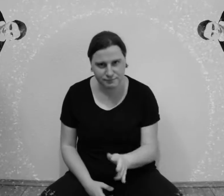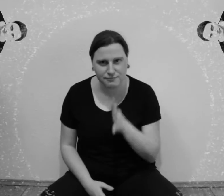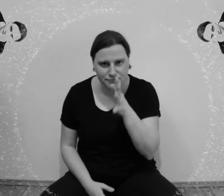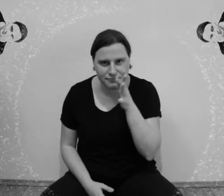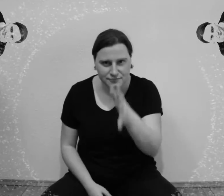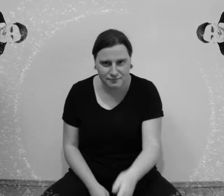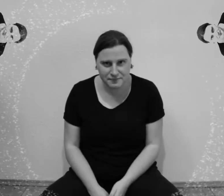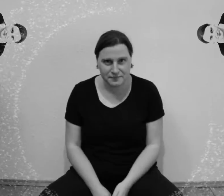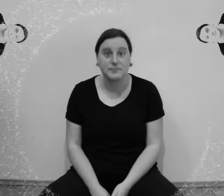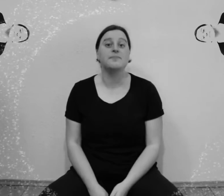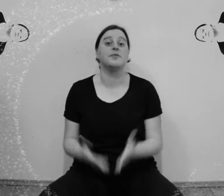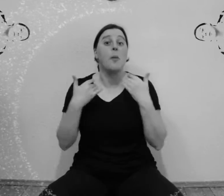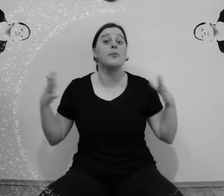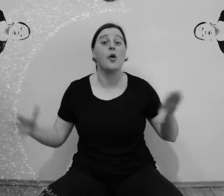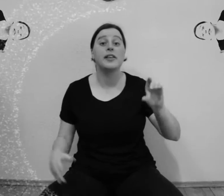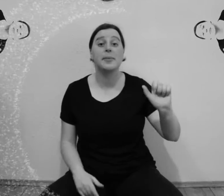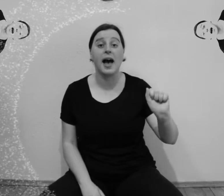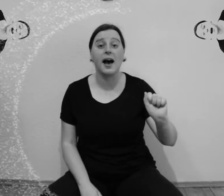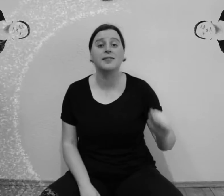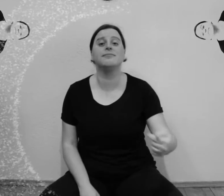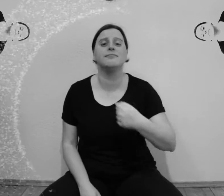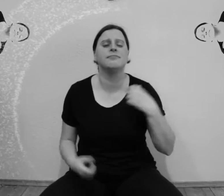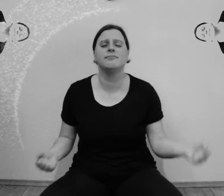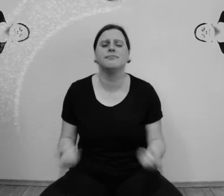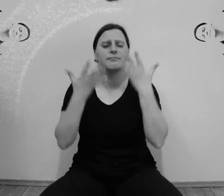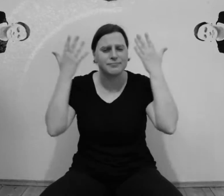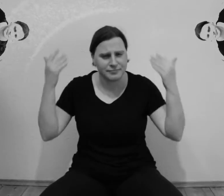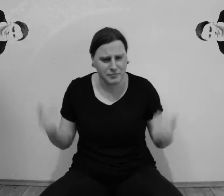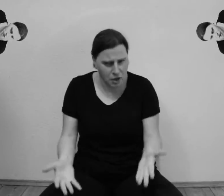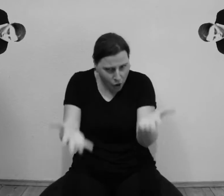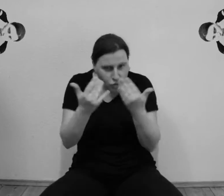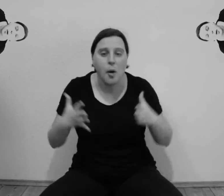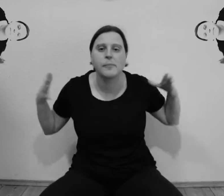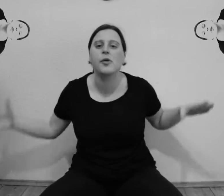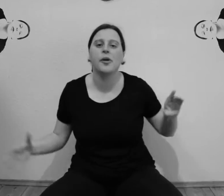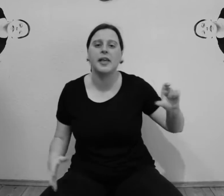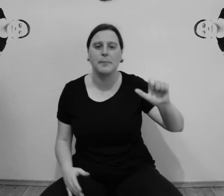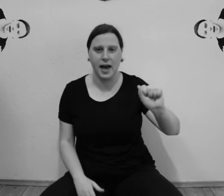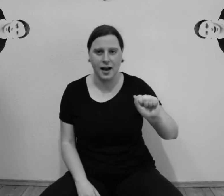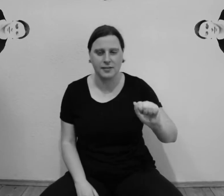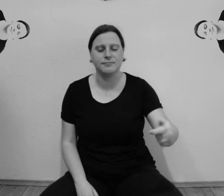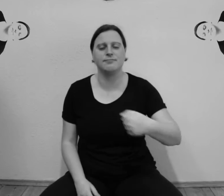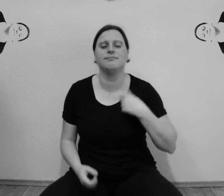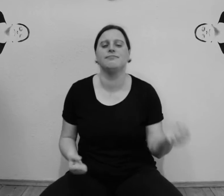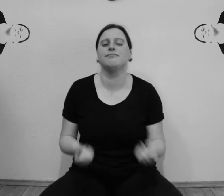sprich durch mich Komm, Rosa, bla, erleuchte mich Komm, Rosa, bla, erleuchte